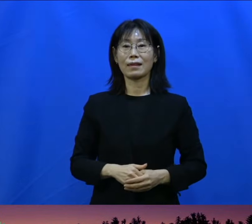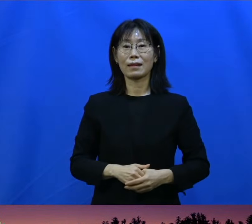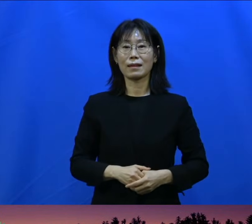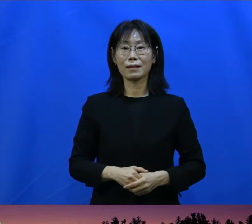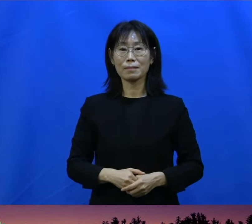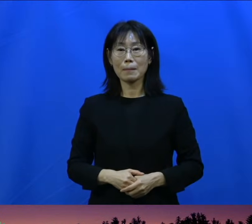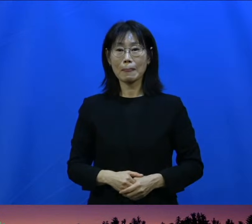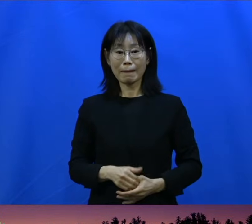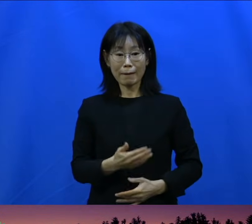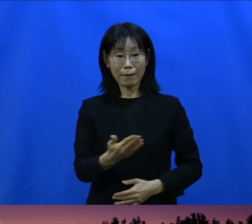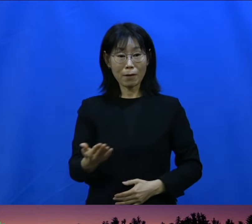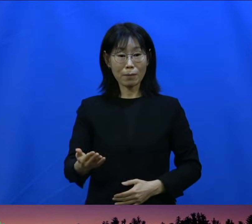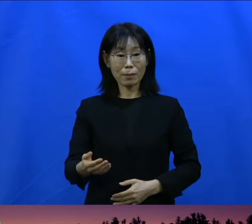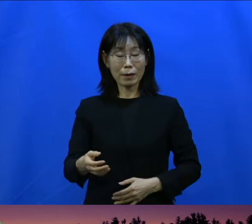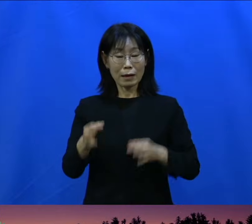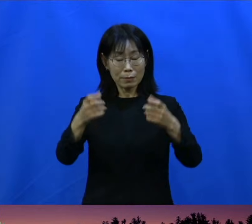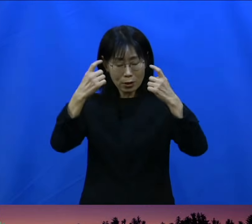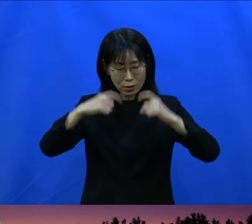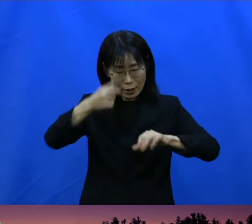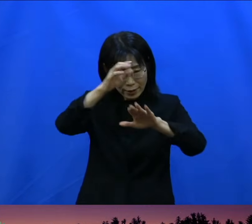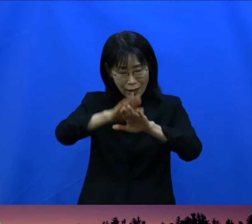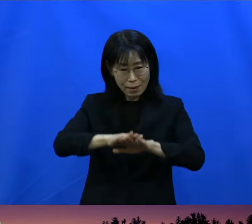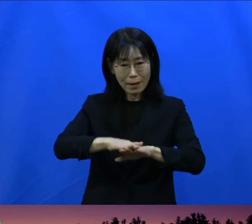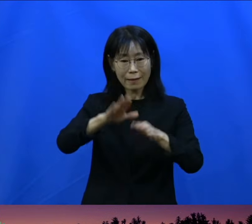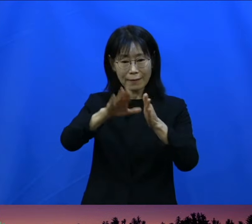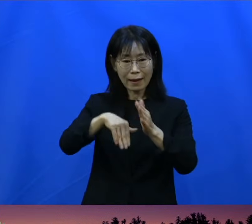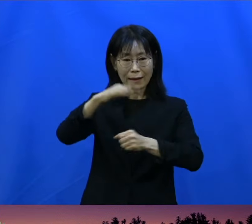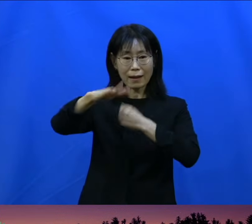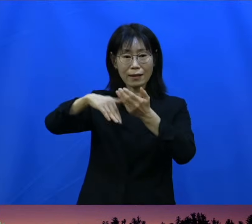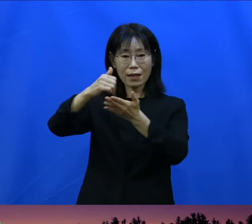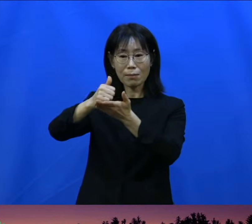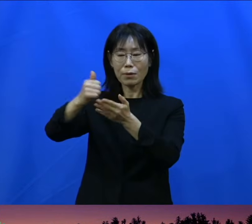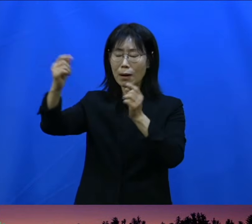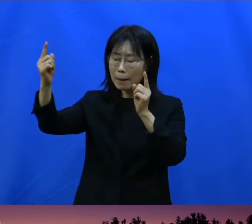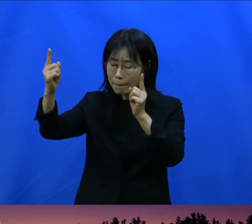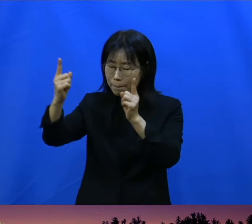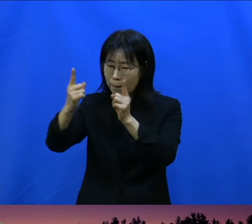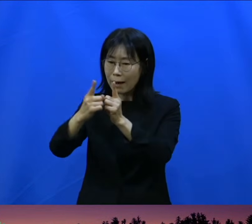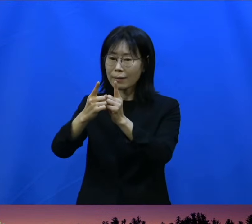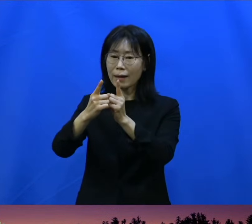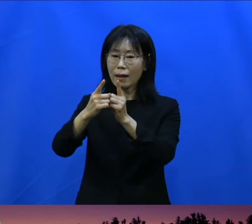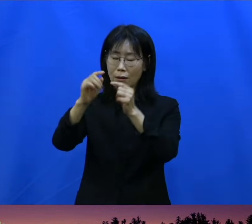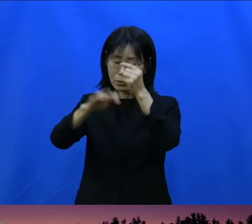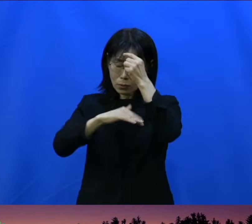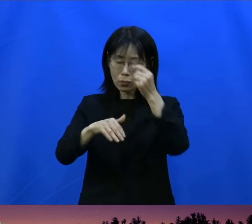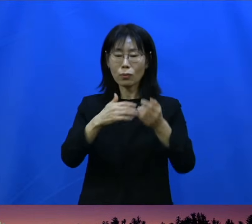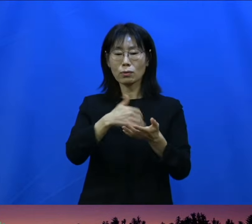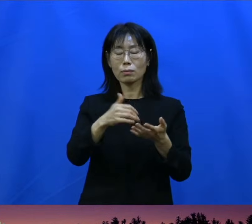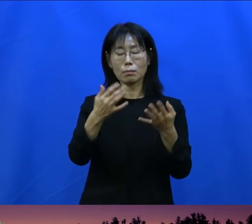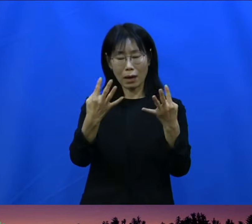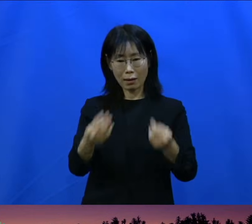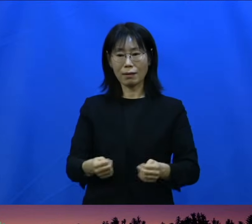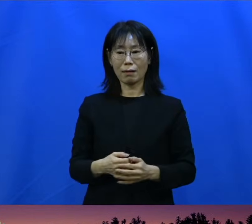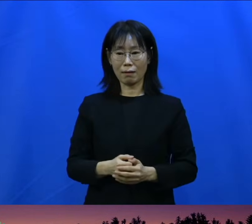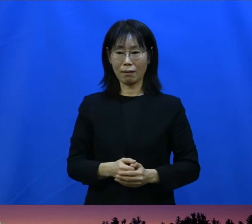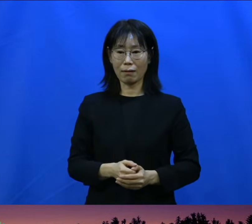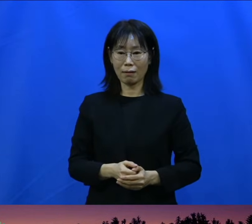이 철야에 그런 경험 하신 분들이 많이 계세요. 아마 여러분들 가운데도 그래서 철야에 처음 딱 온 날 뒤집어진 분 계세요.